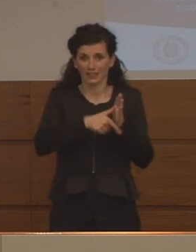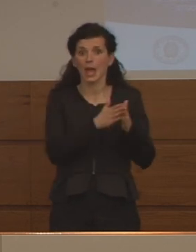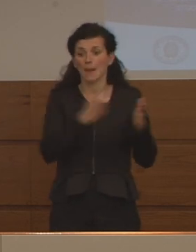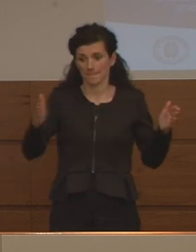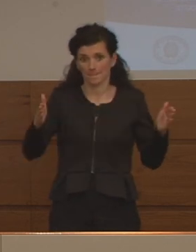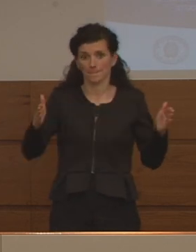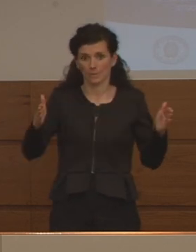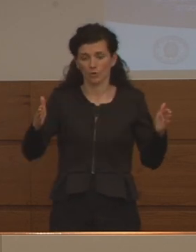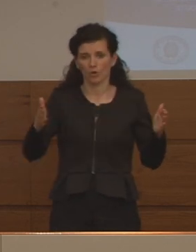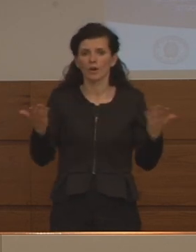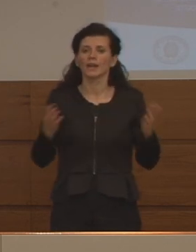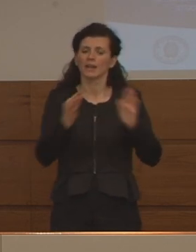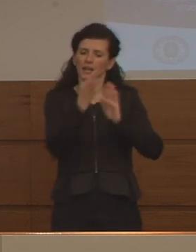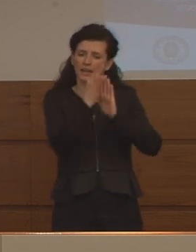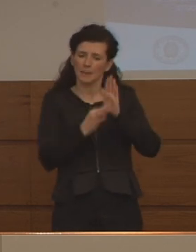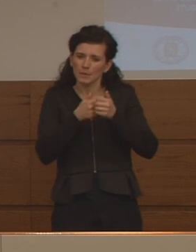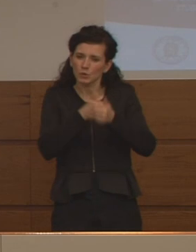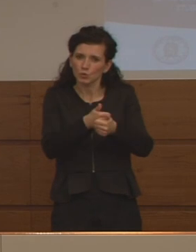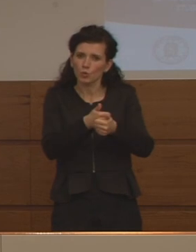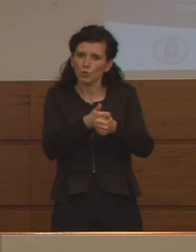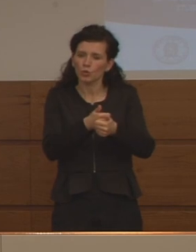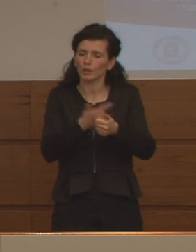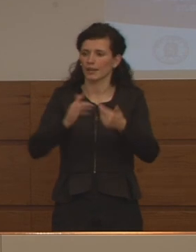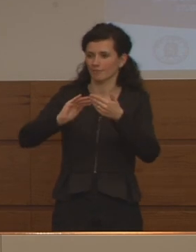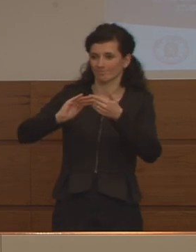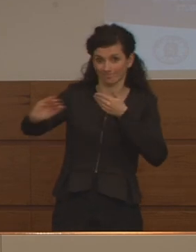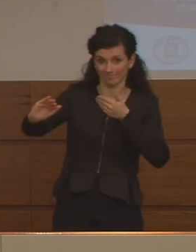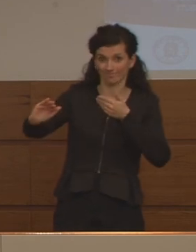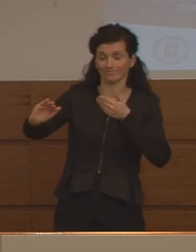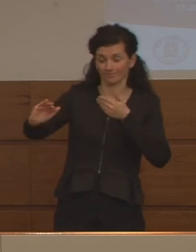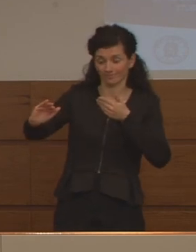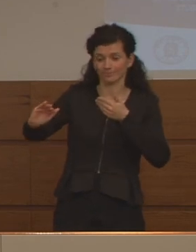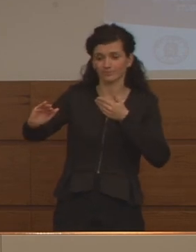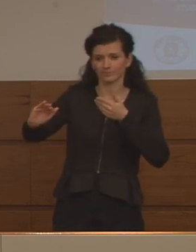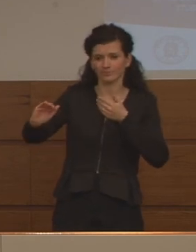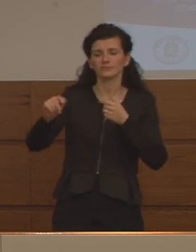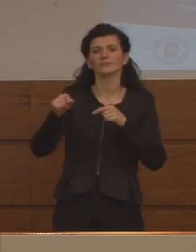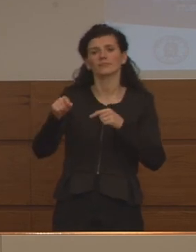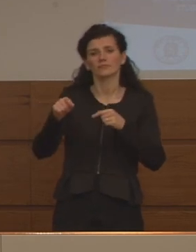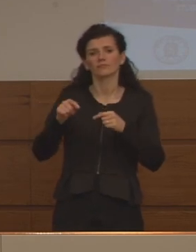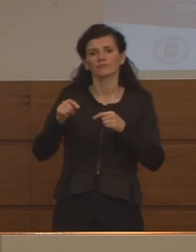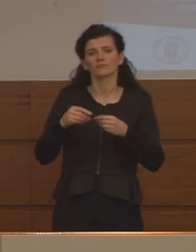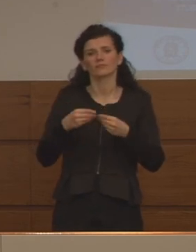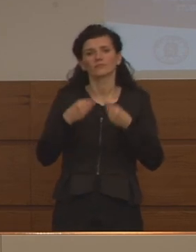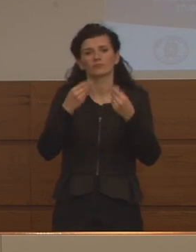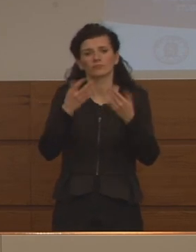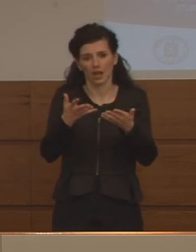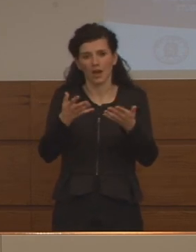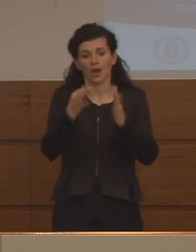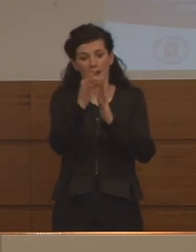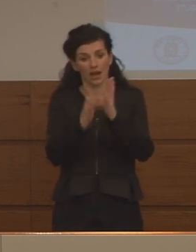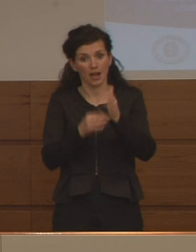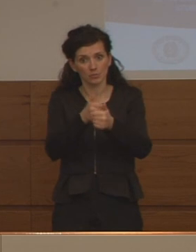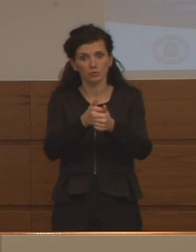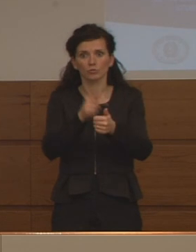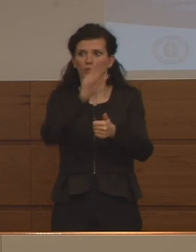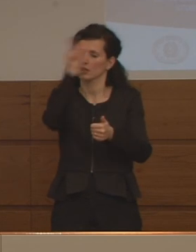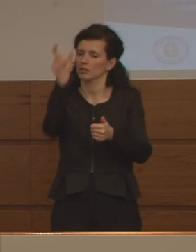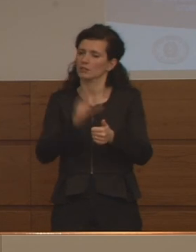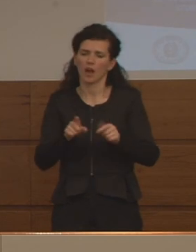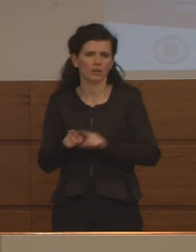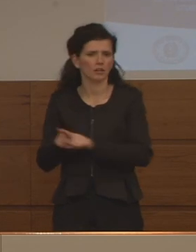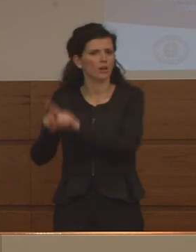sociale il lock down che è stato implementato nel paese ha ridotto in